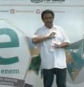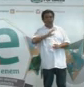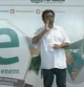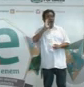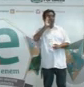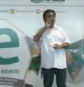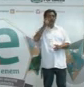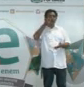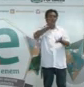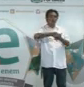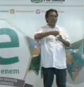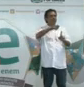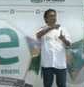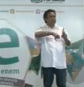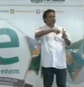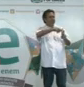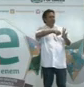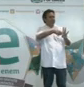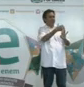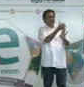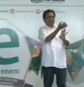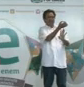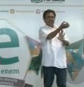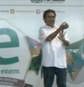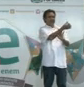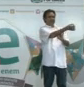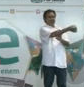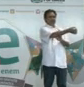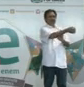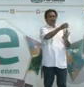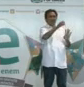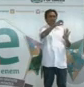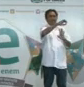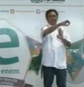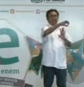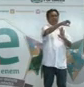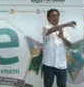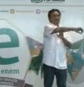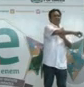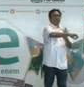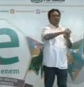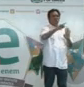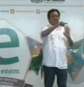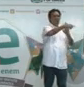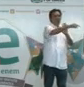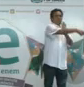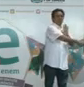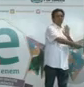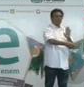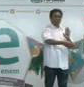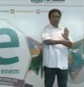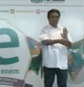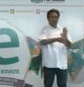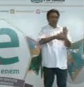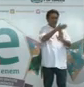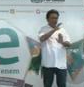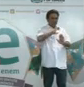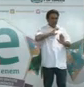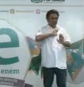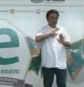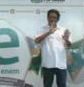pagos, mensalidade 600, 900 e 1.200 reais, não manda ninguém para o Canadá. Então aproveita